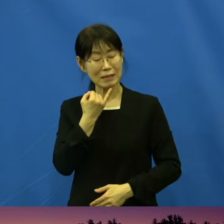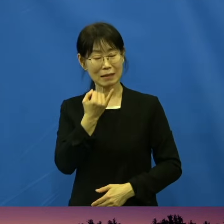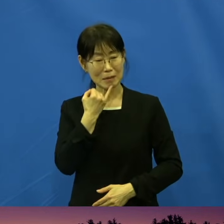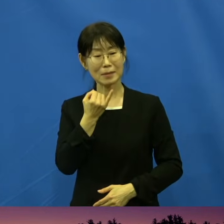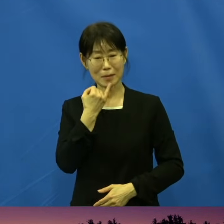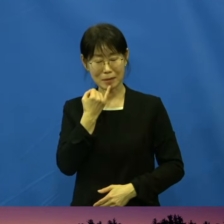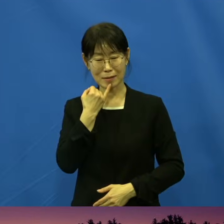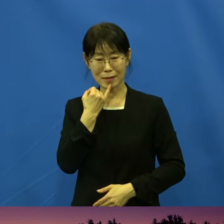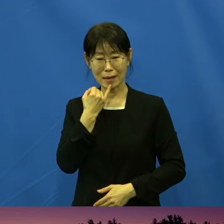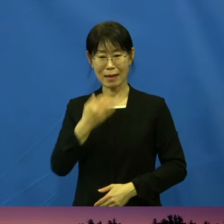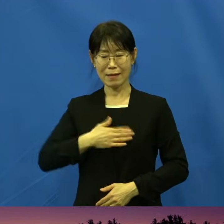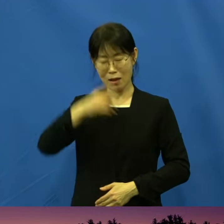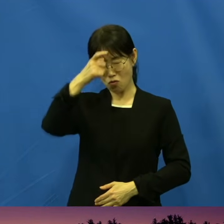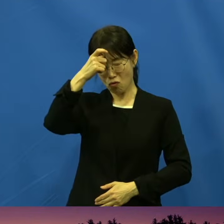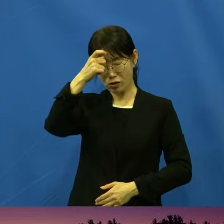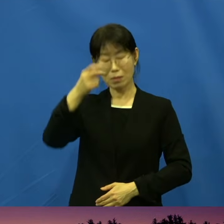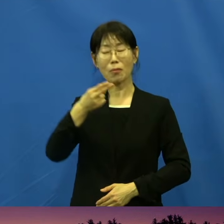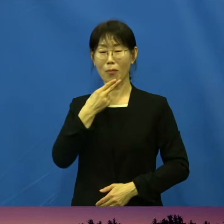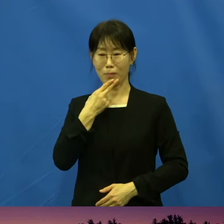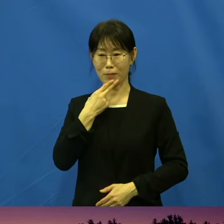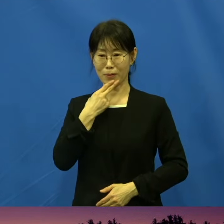자기 생각이 없는 사람처럼 것 같아요.